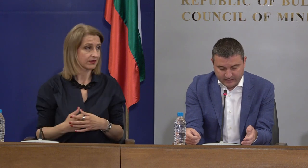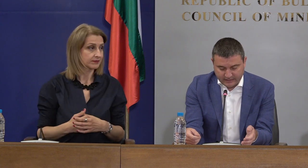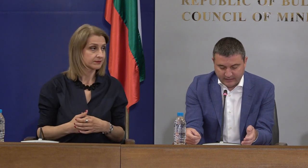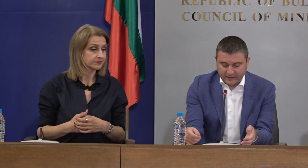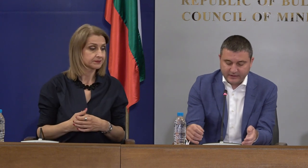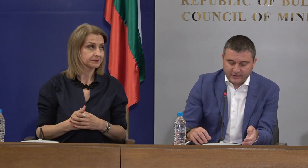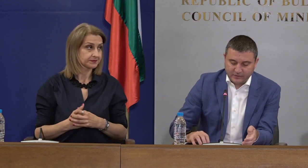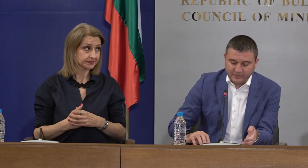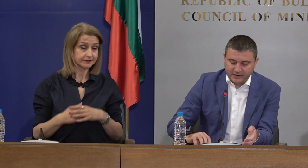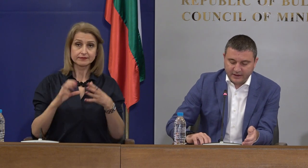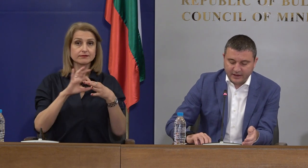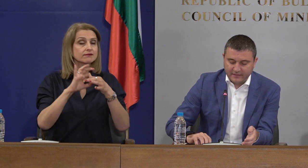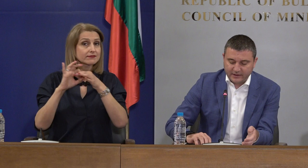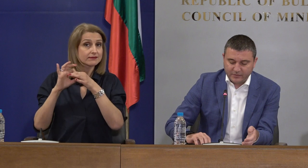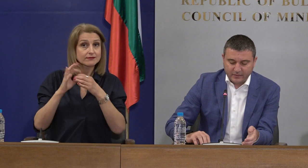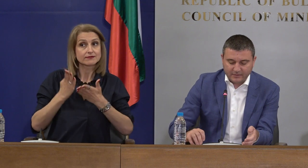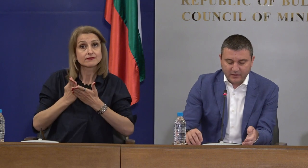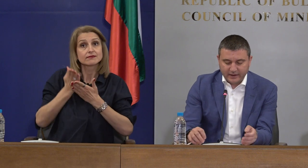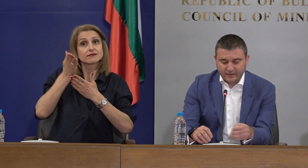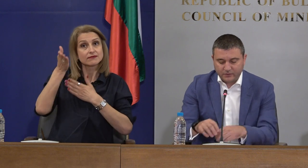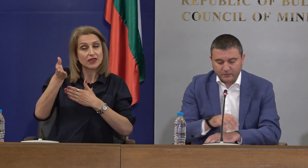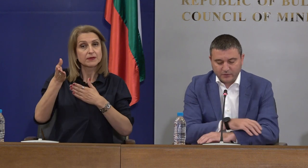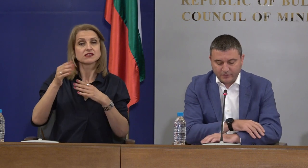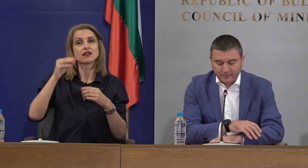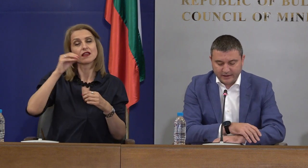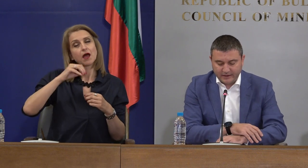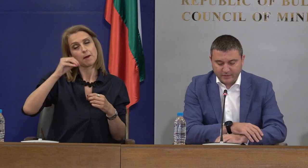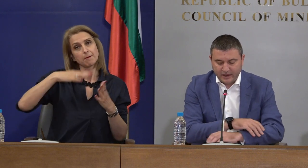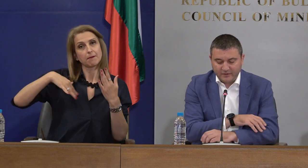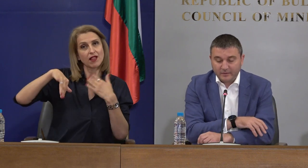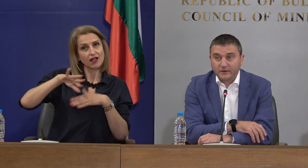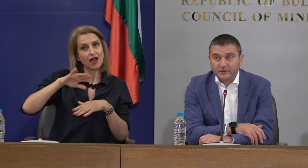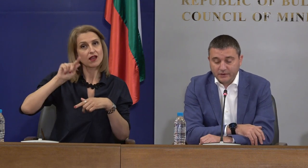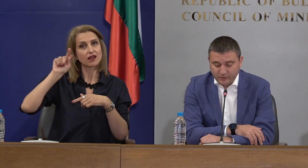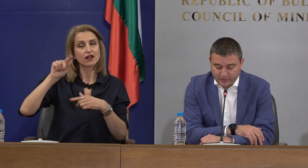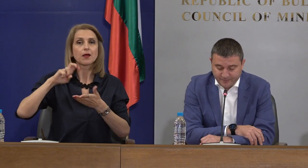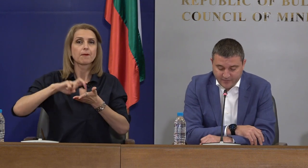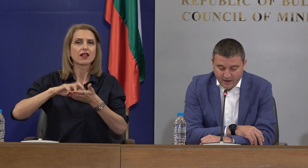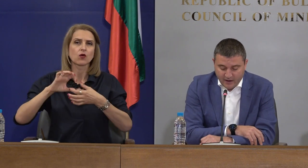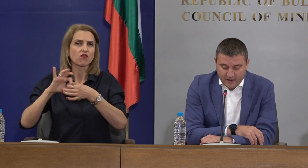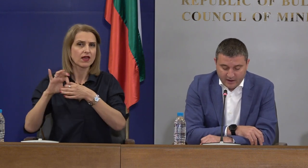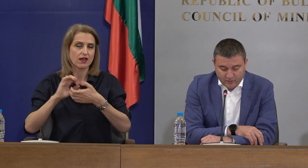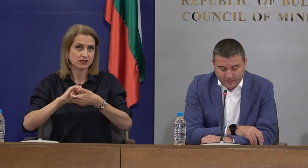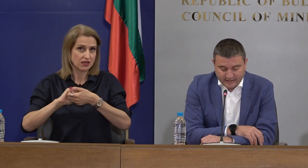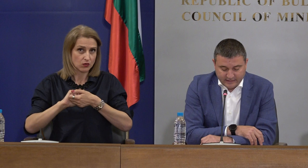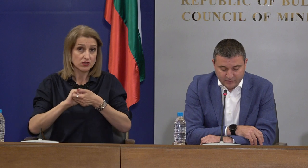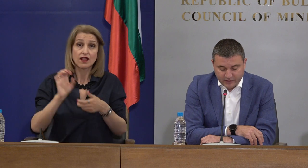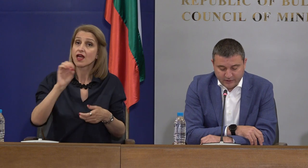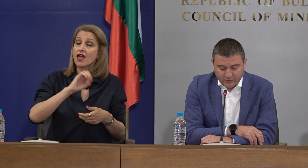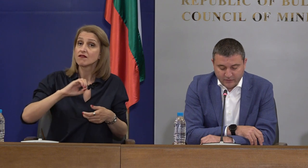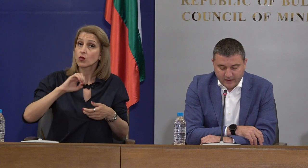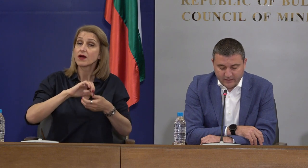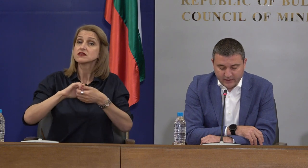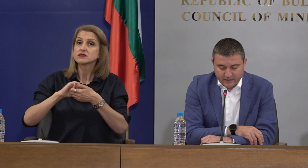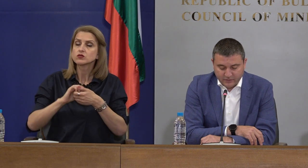Във връзка с искането за присъединяване на Република България към валутно-курсовия механизъм ERM2 и Банковия съюз на Европейския съюз